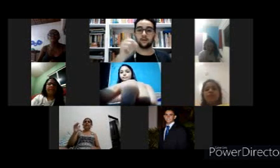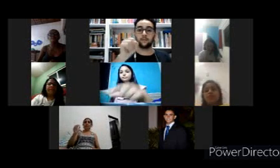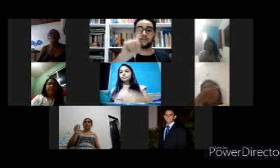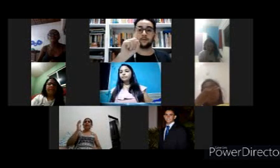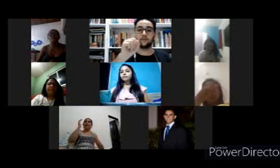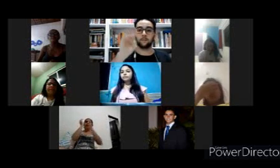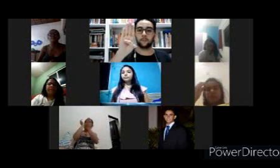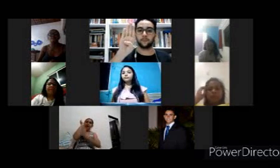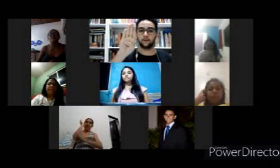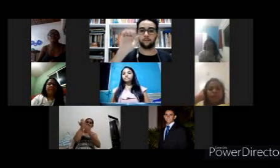Fruta, né? Então, abacaxi.